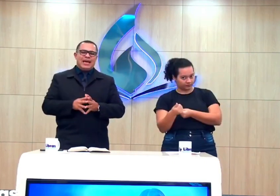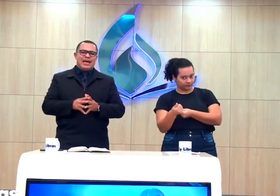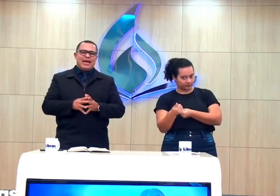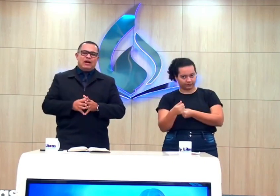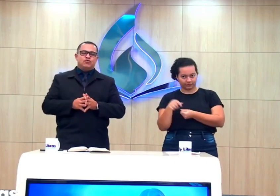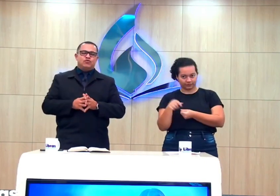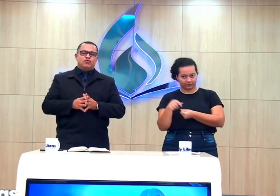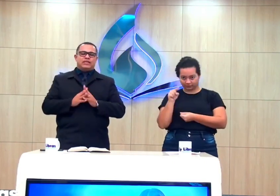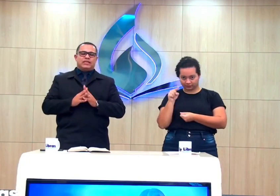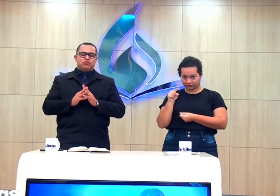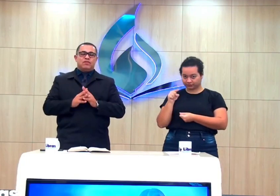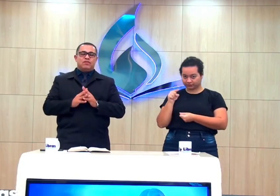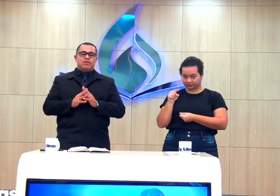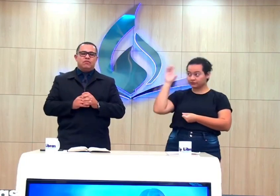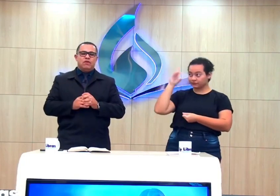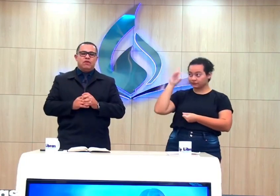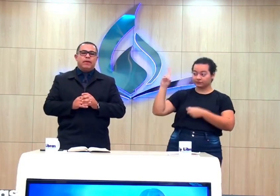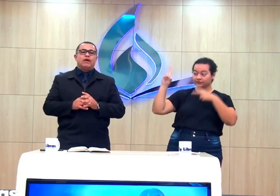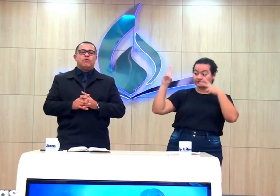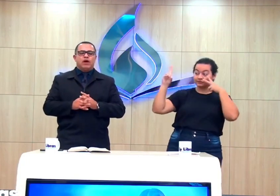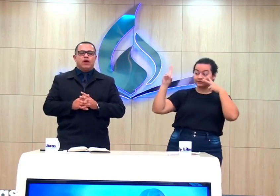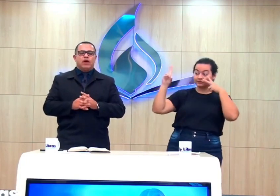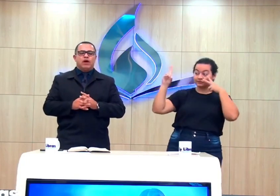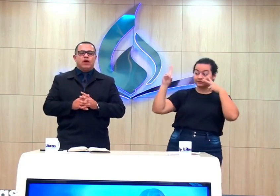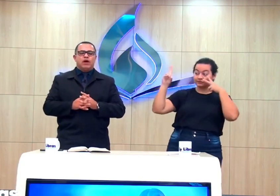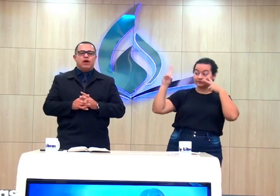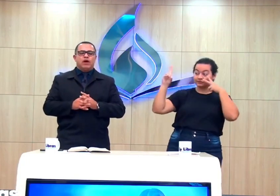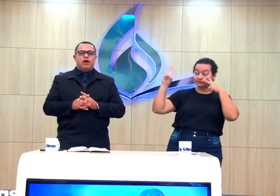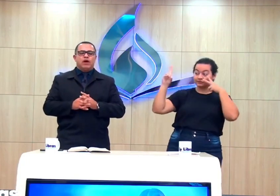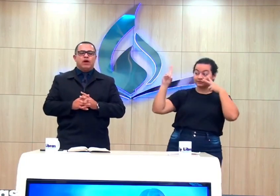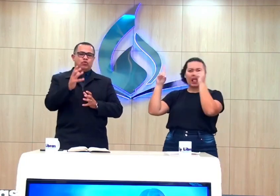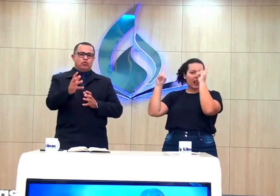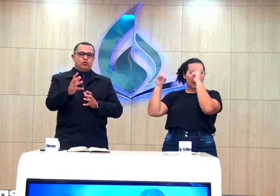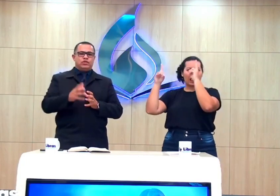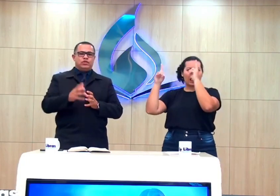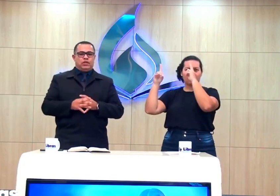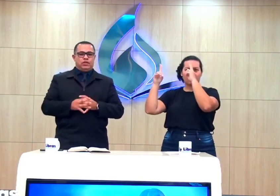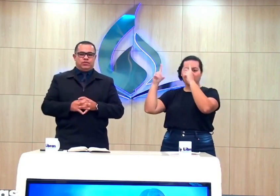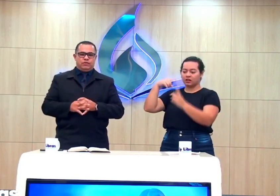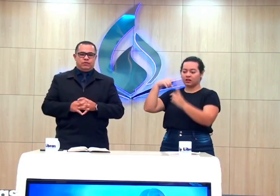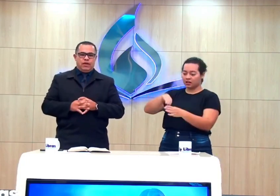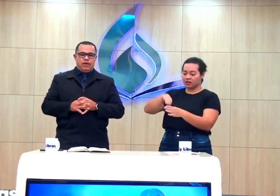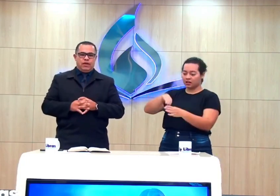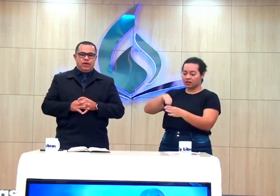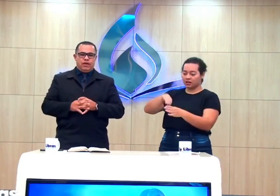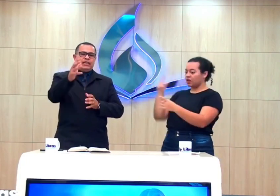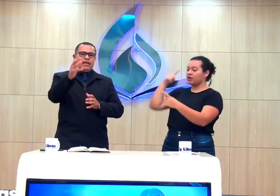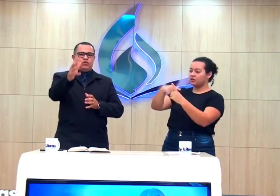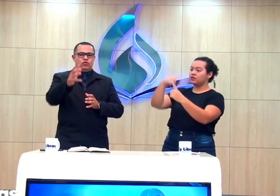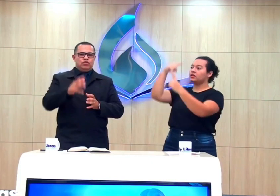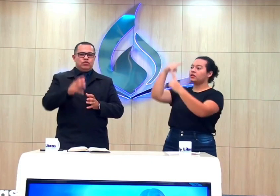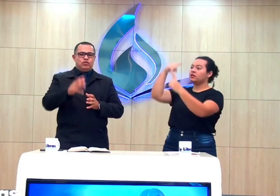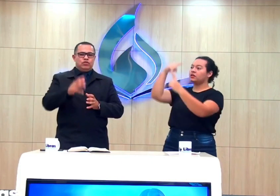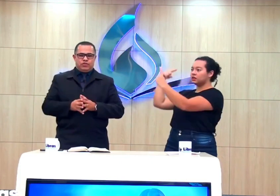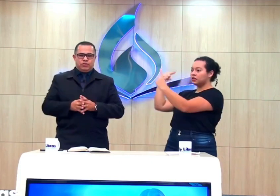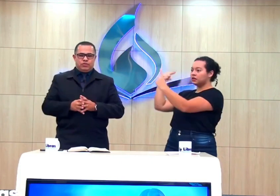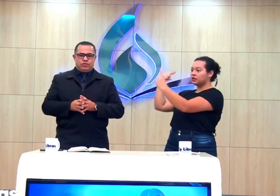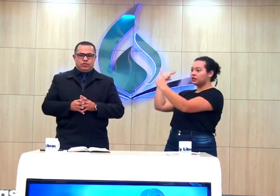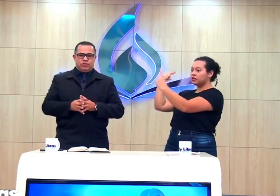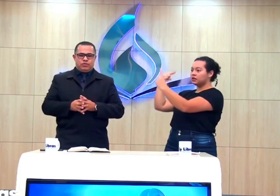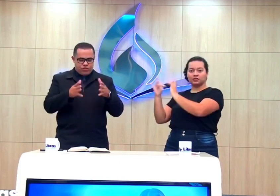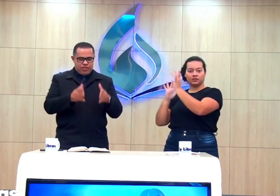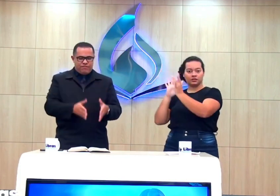direcionar a sua visão para o Calvário, para a cruz de Cristo. Ali na cruz de